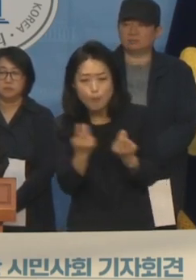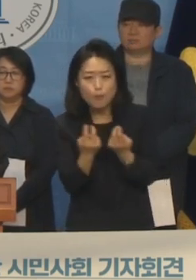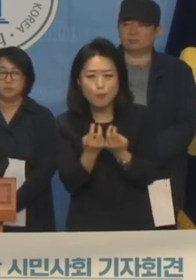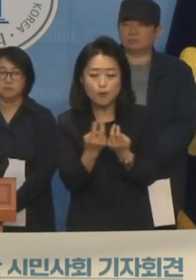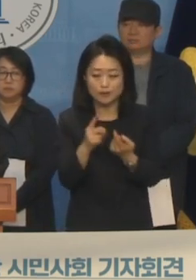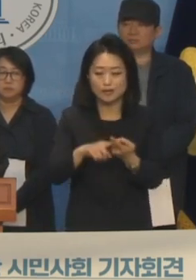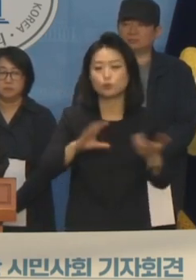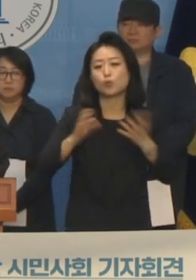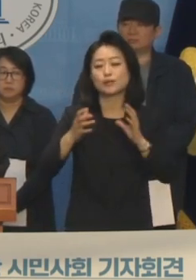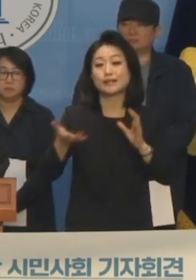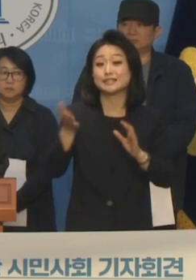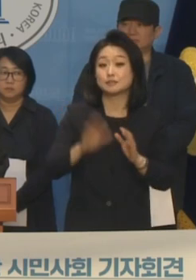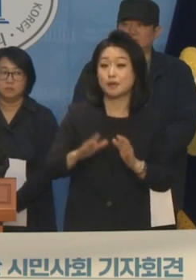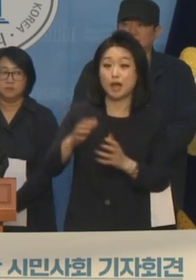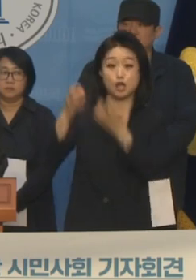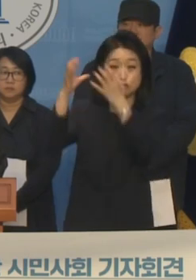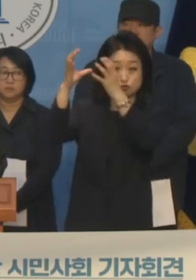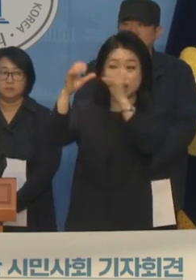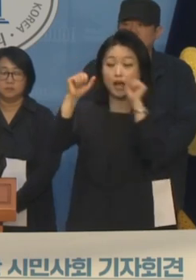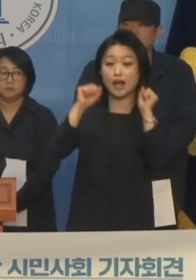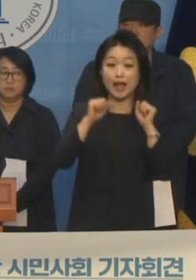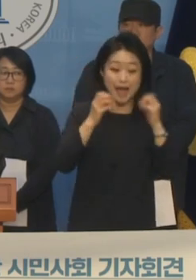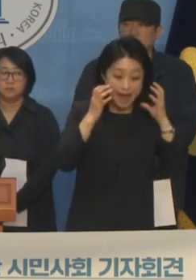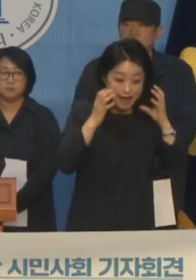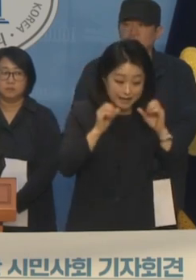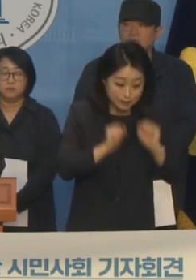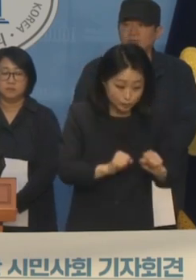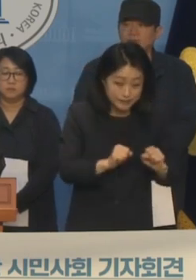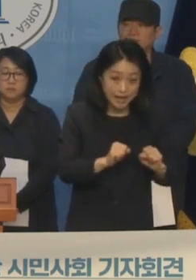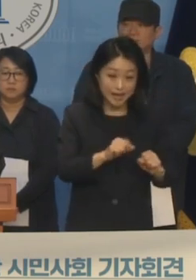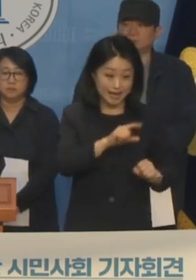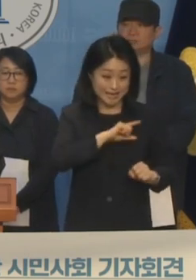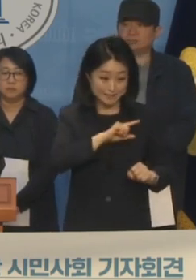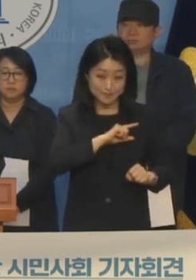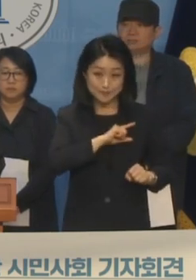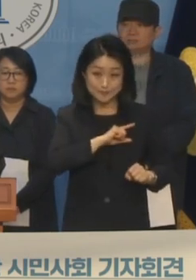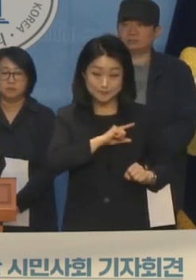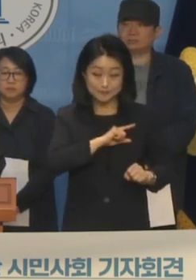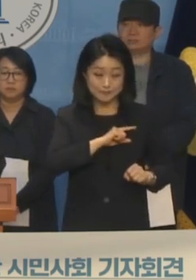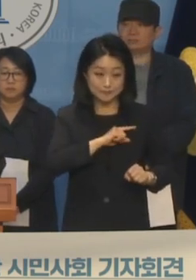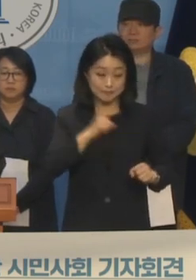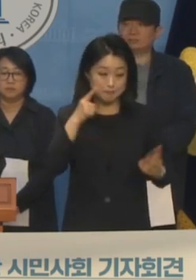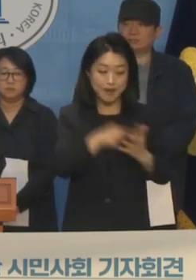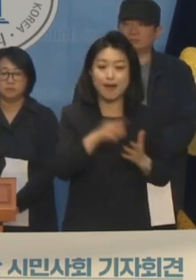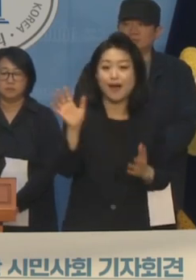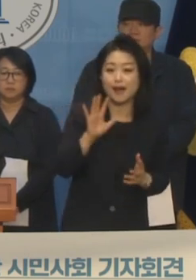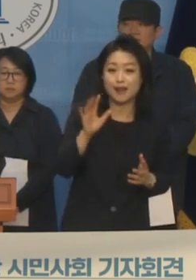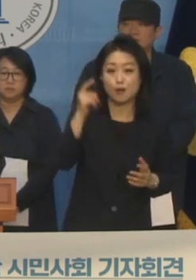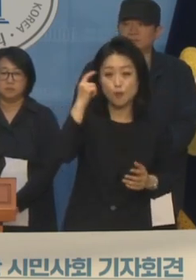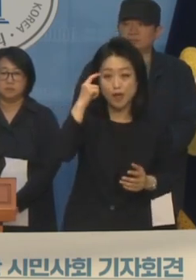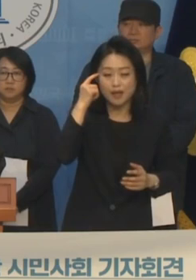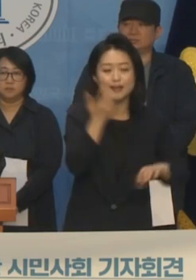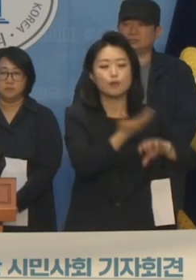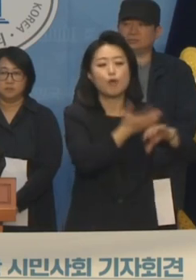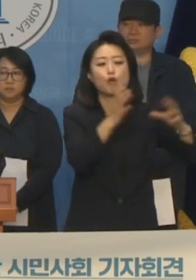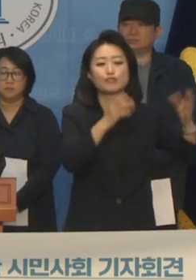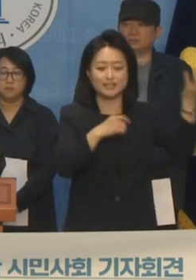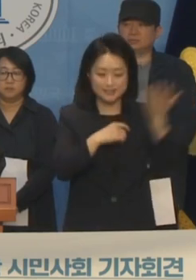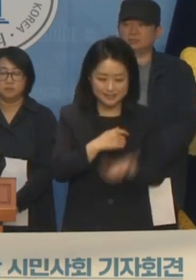이러한 과정에서도 국가가 존재의 안위조차 묻지 않는 아동들이 있었습니다. 미등록 이주아동을